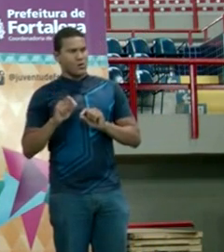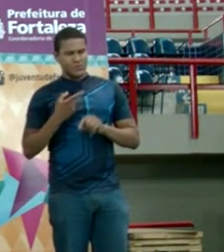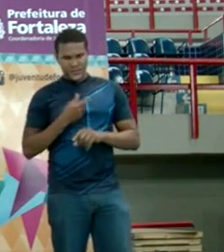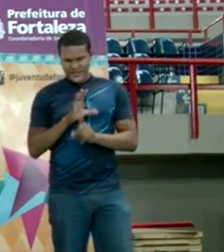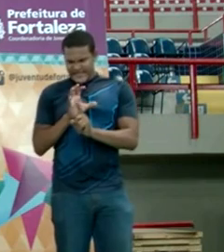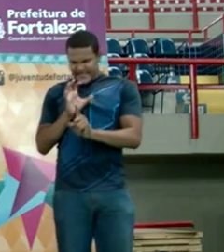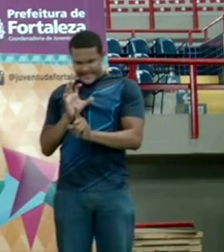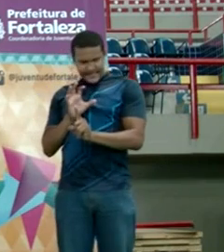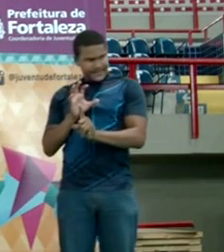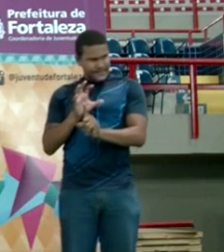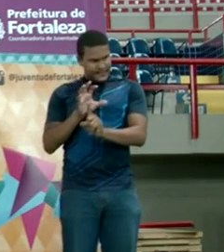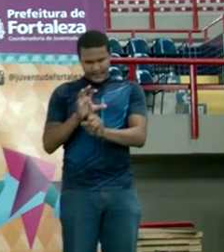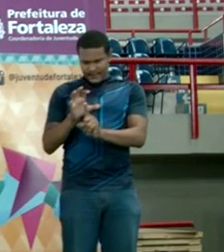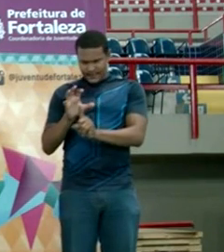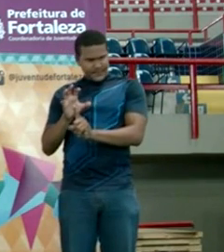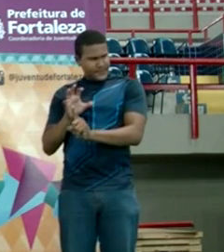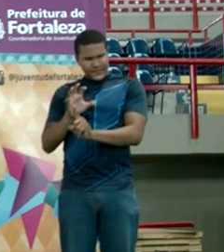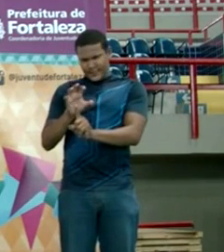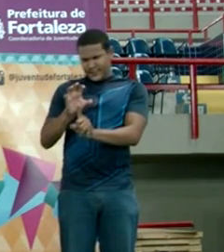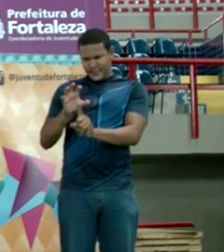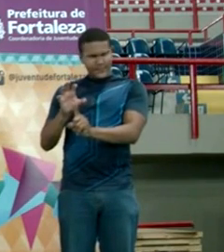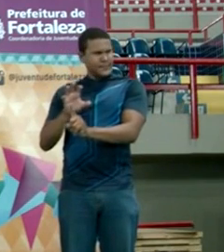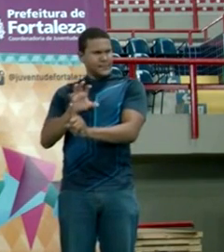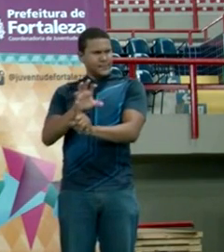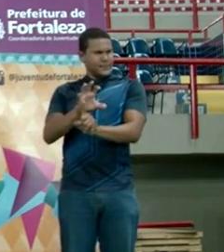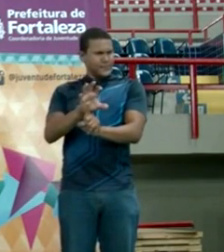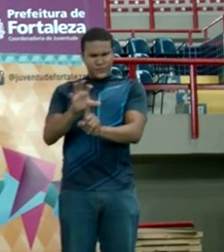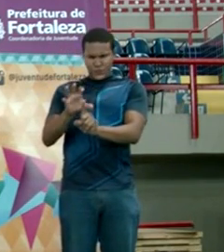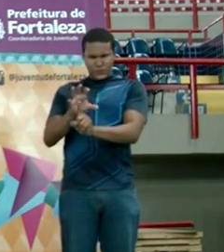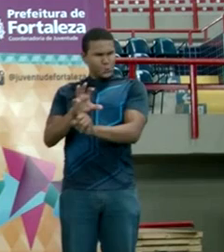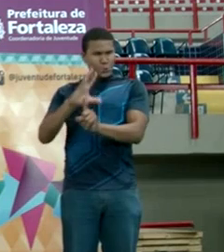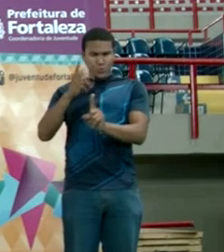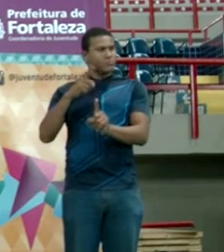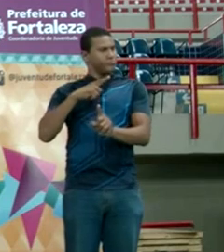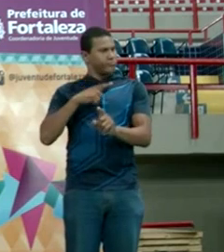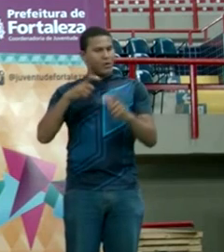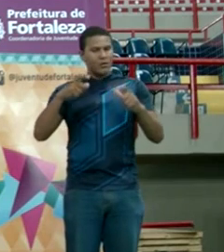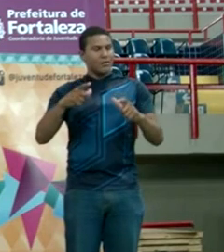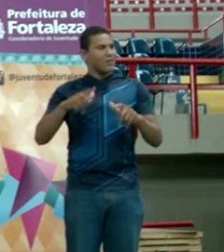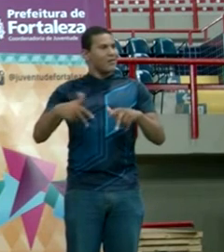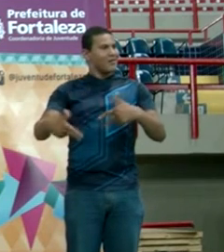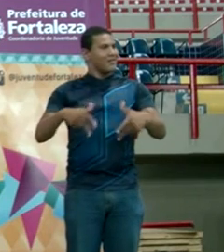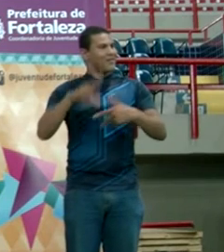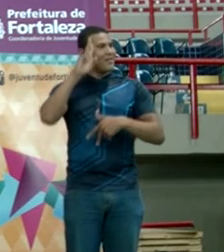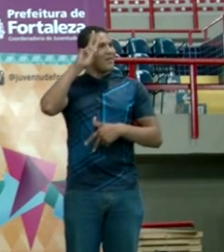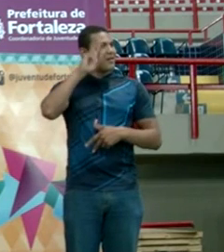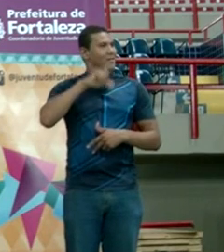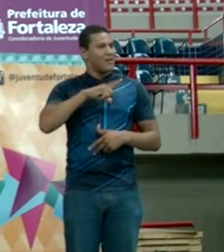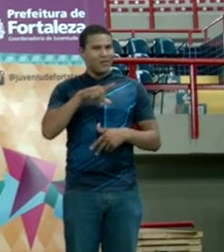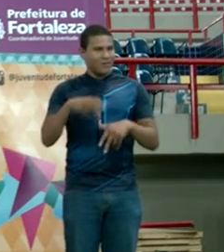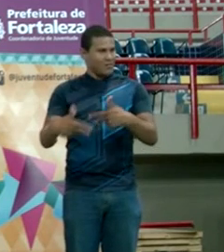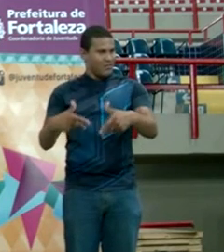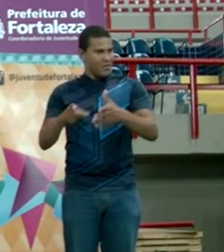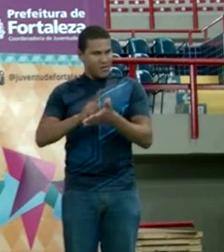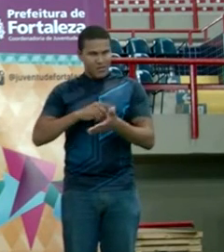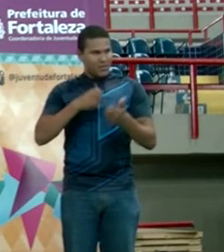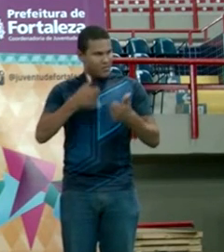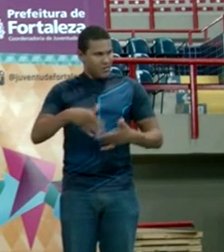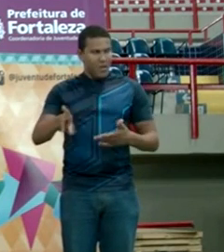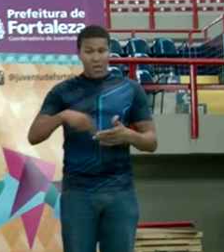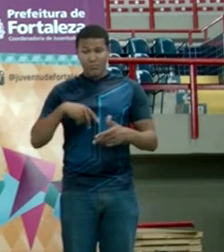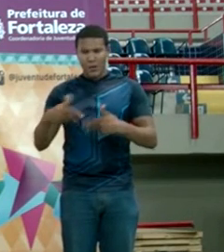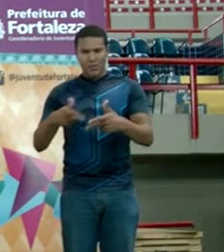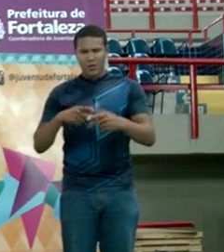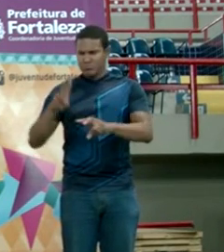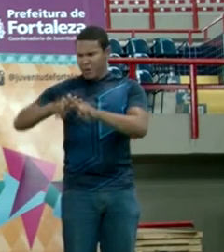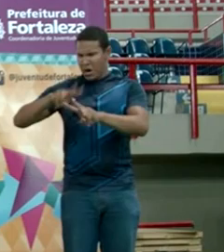política absurdo. Tinha campo de concentração na União Soviética, que eram os kulaks. Ele mandava muita gente